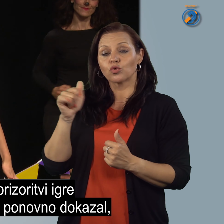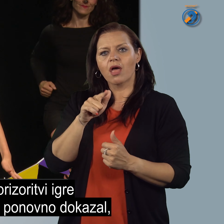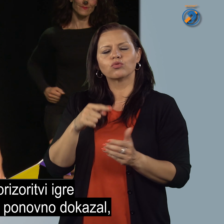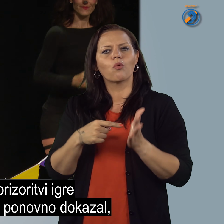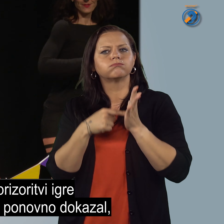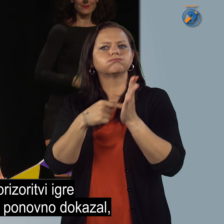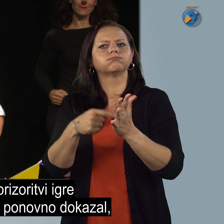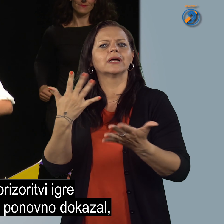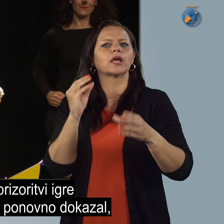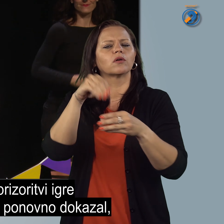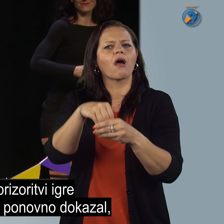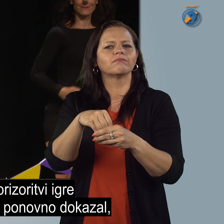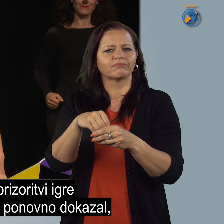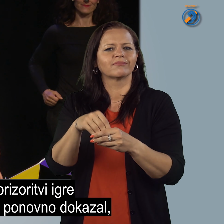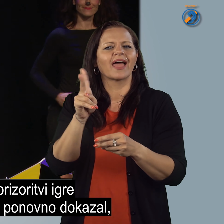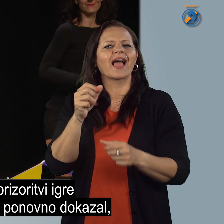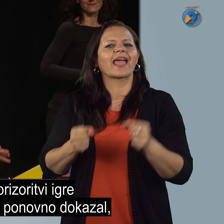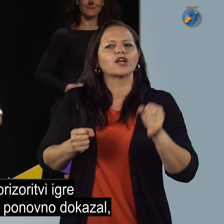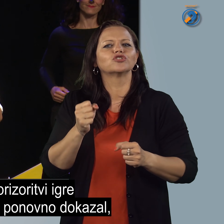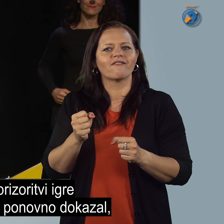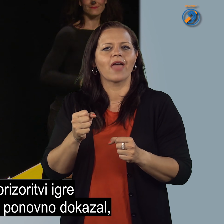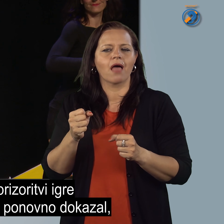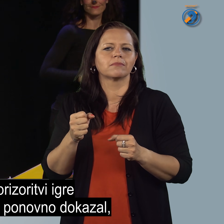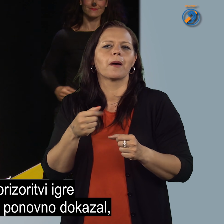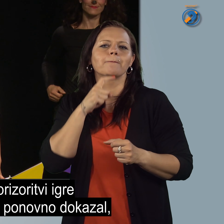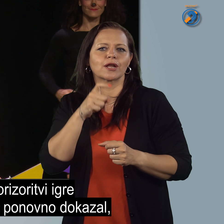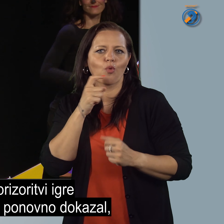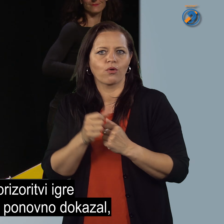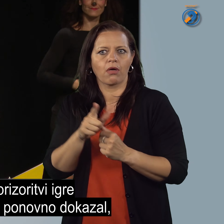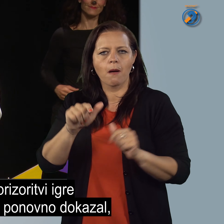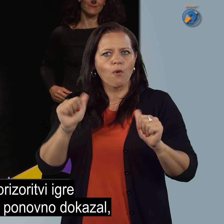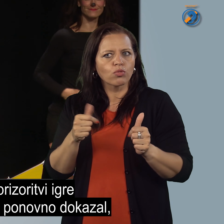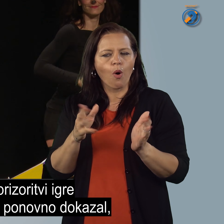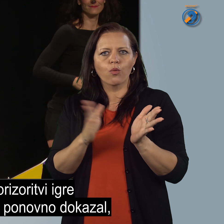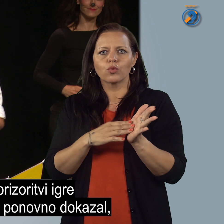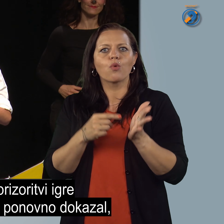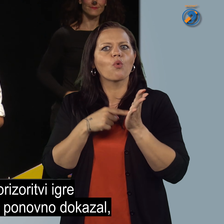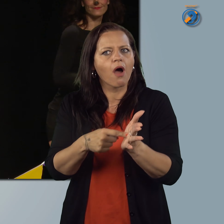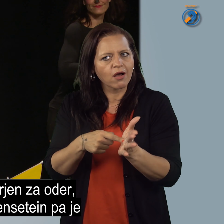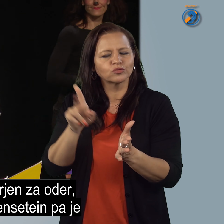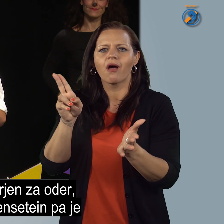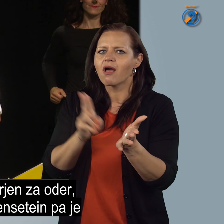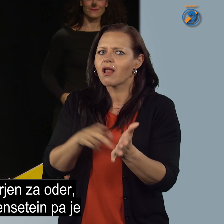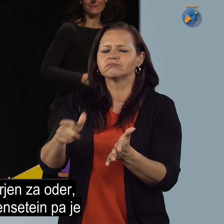Lani je v prizoritvi igre Kekčeve prigode ponovno dokazal, da je ustvarjen za odr. V